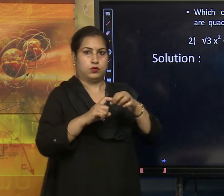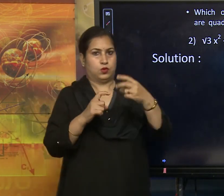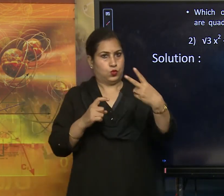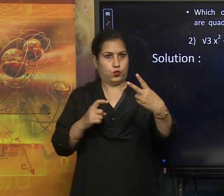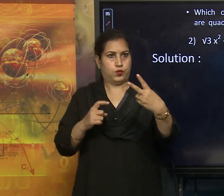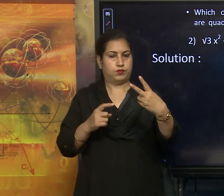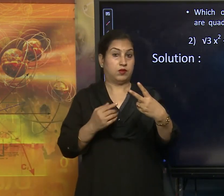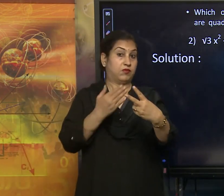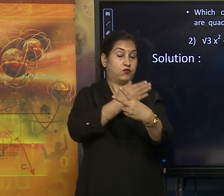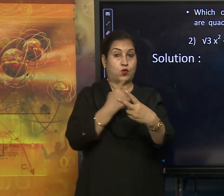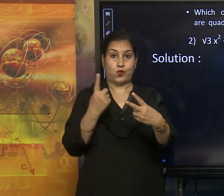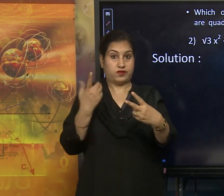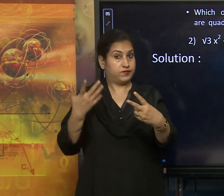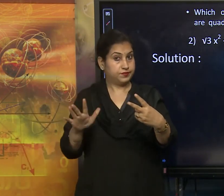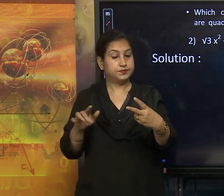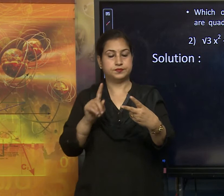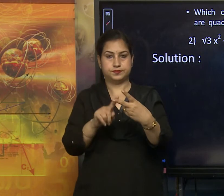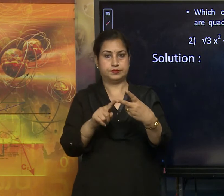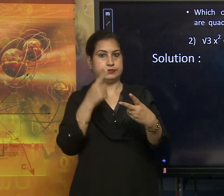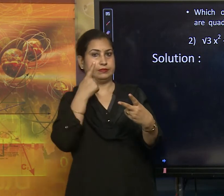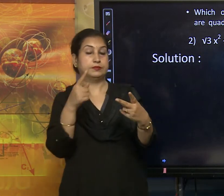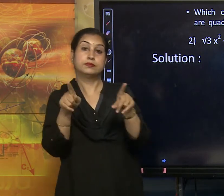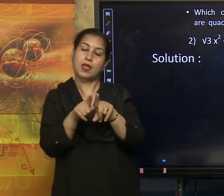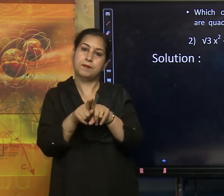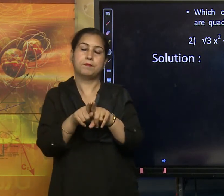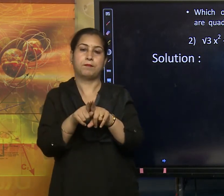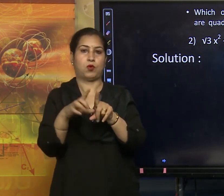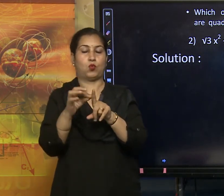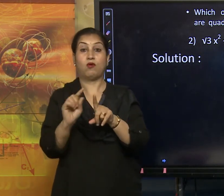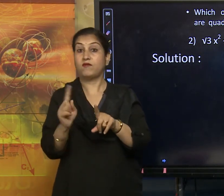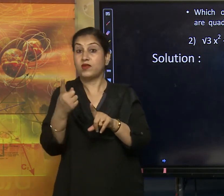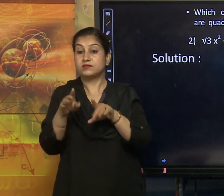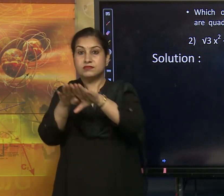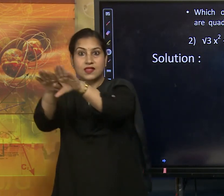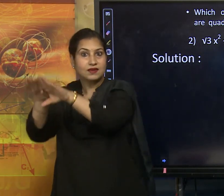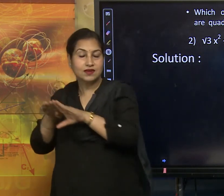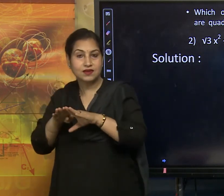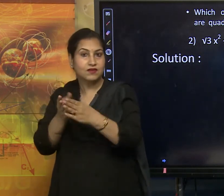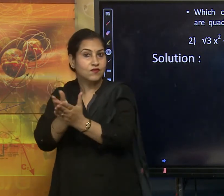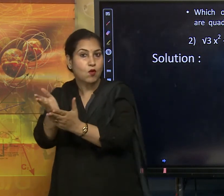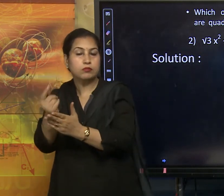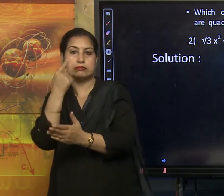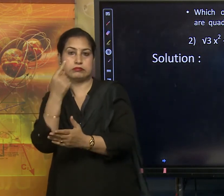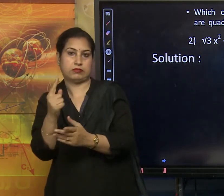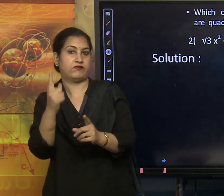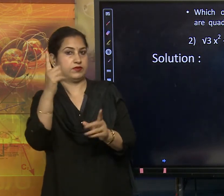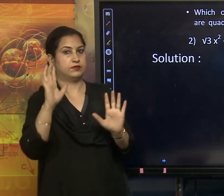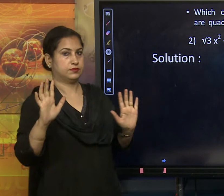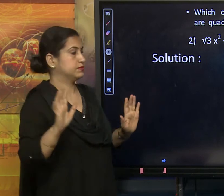अब ये दूसरा प्रश्न है, पहला हम कर चुके हैं। अब दूसरे प्रश्न में भी सबसे पहले हम